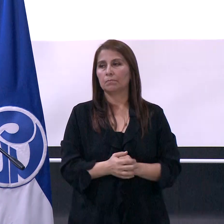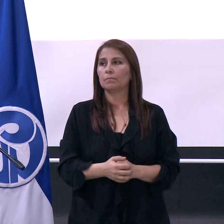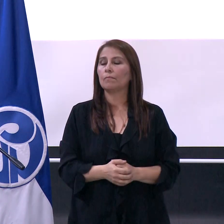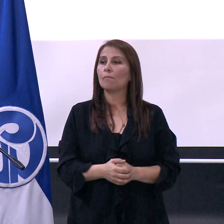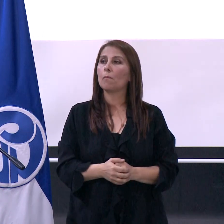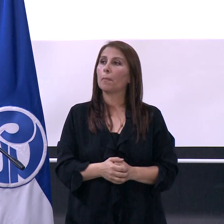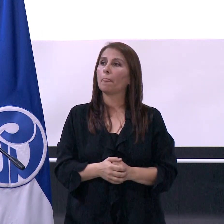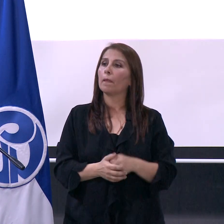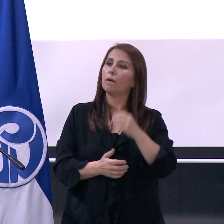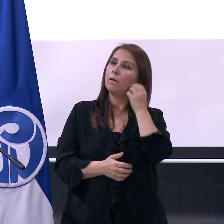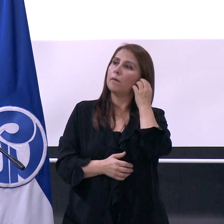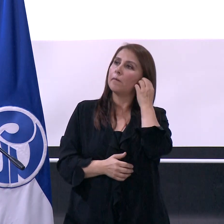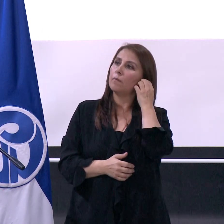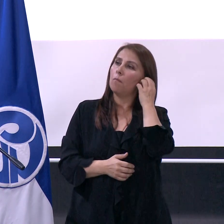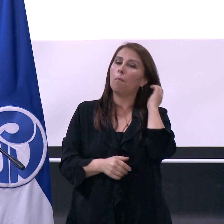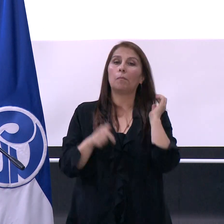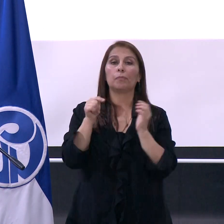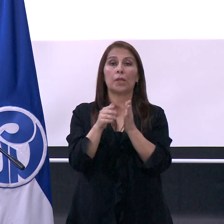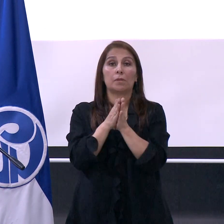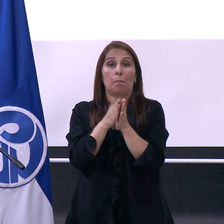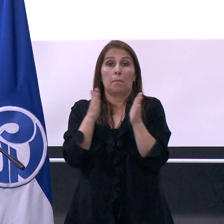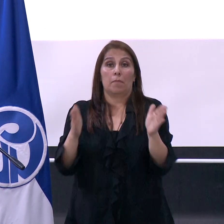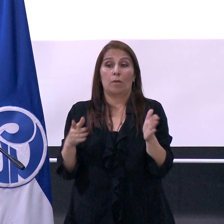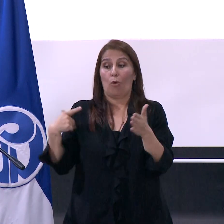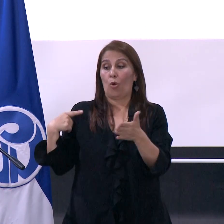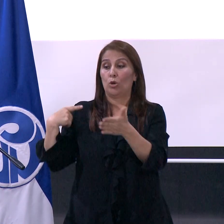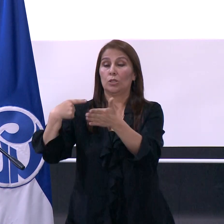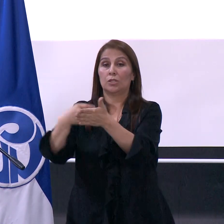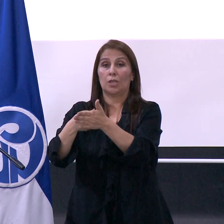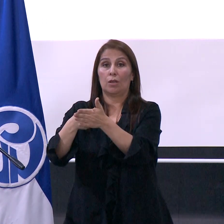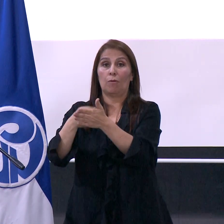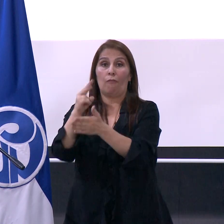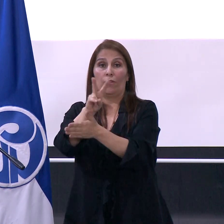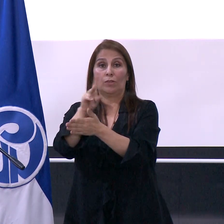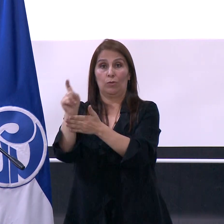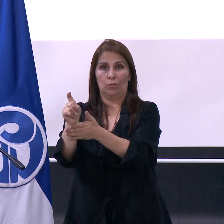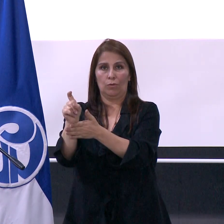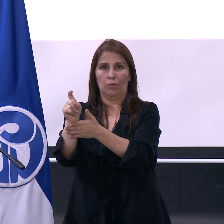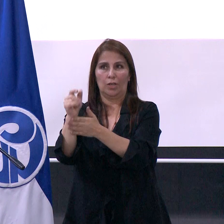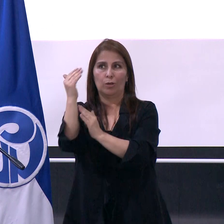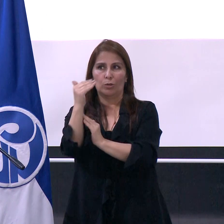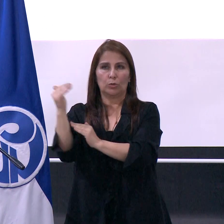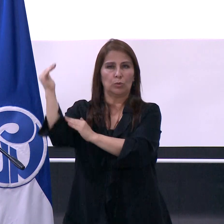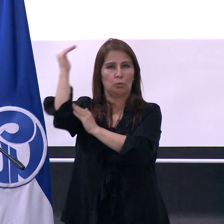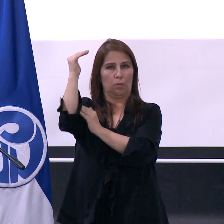yo llamo este periodo del siglo 21 lo superior interrogada